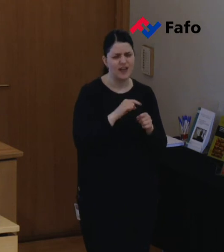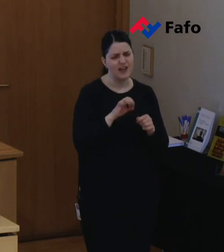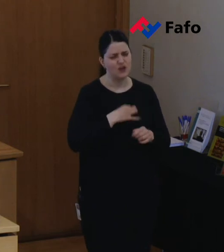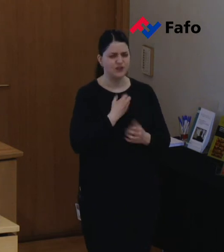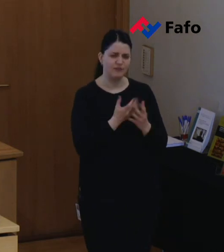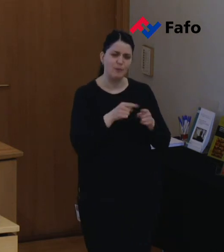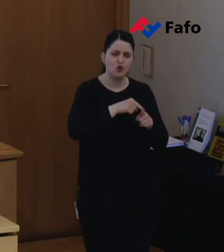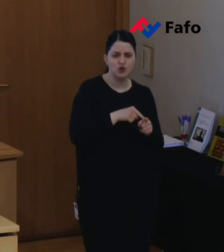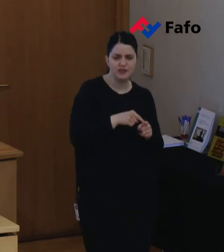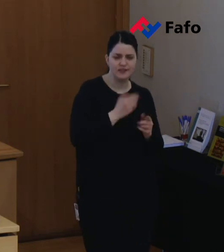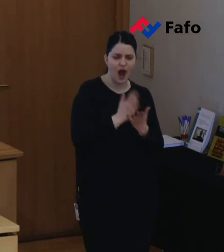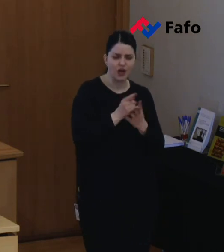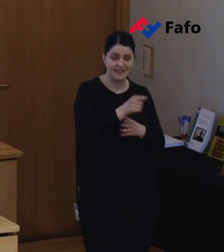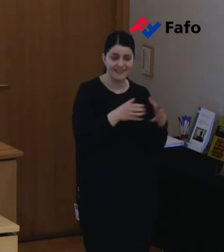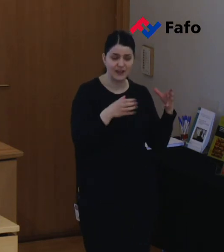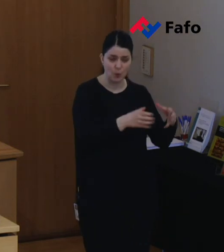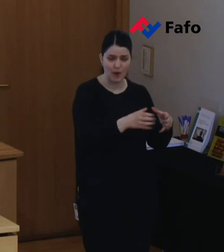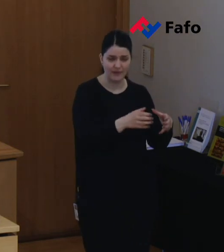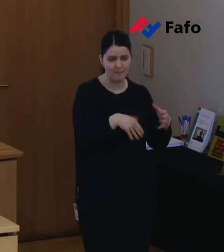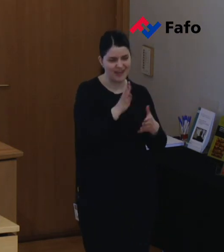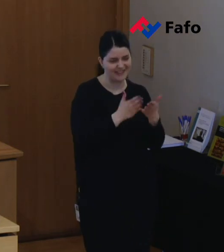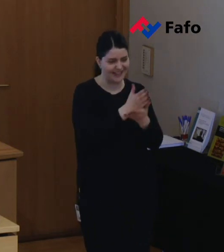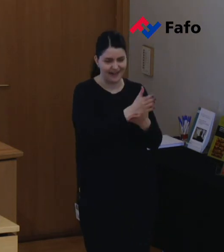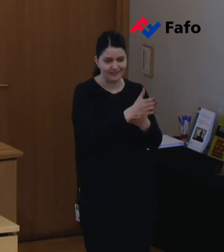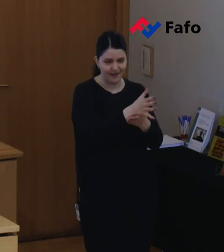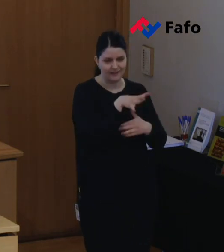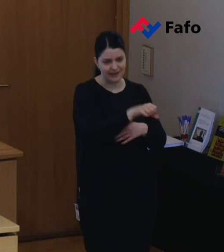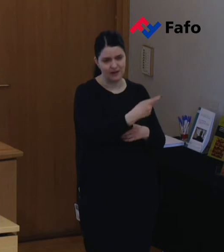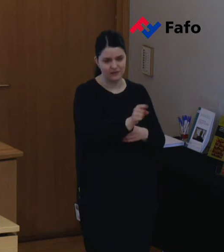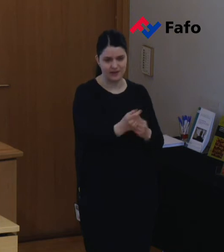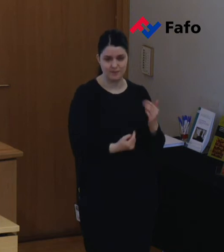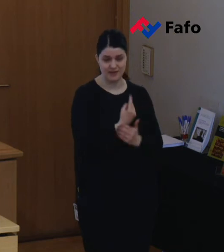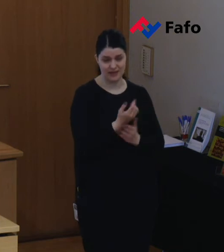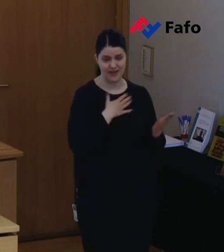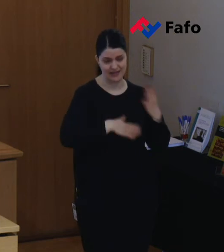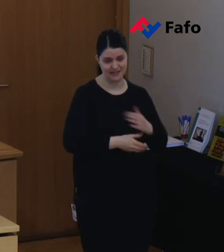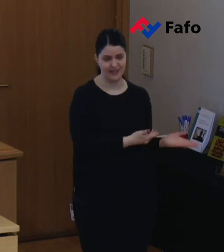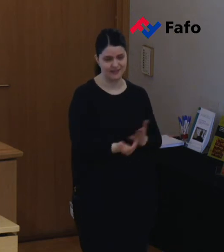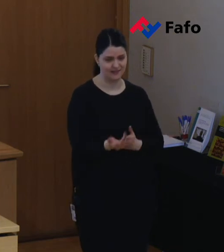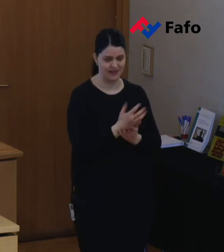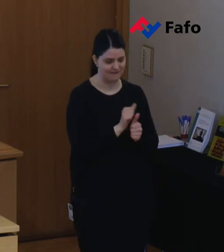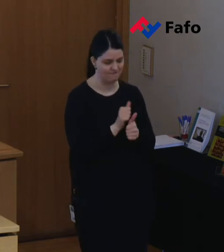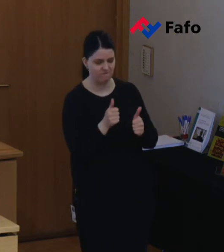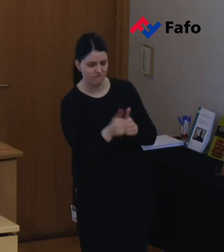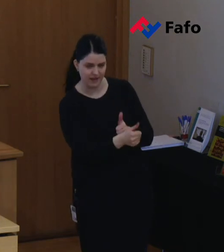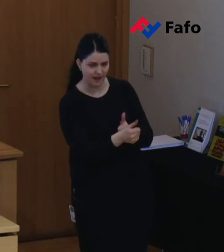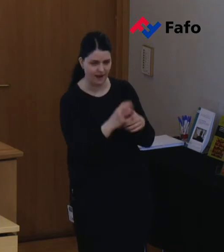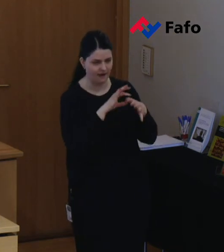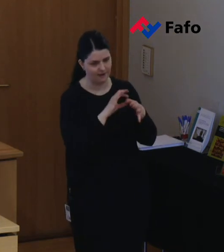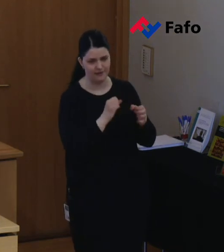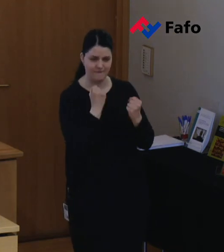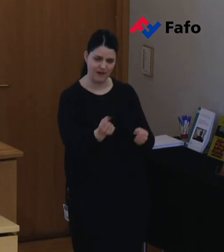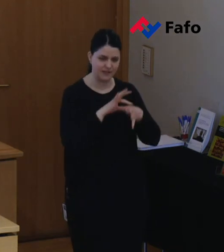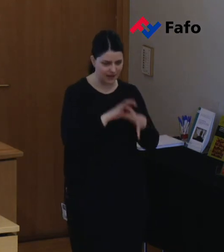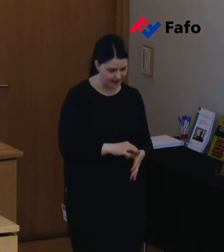akkurat denne gruppen var jo mer en direkte tilgang til spesialisthelsetjenestene uten å gå via fastlege og henvisning, men